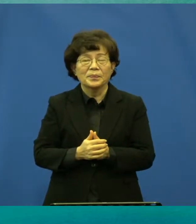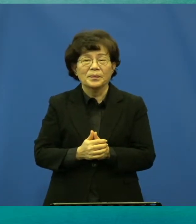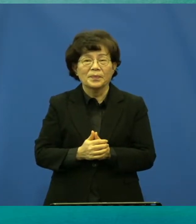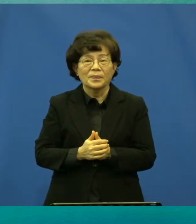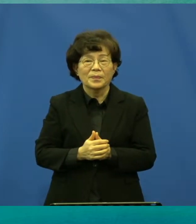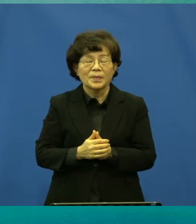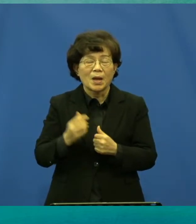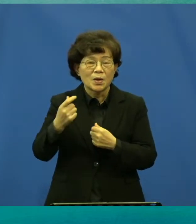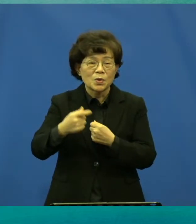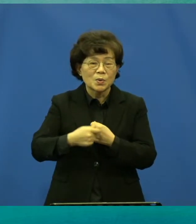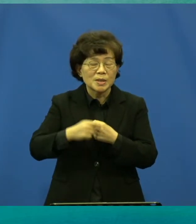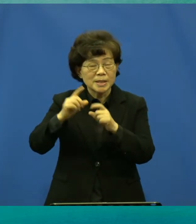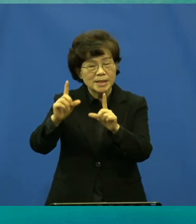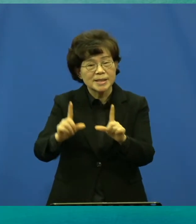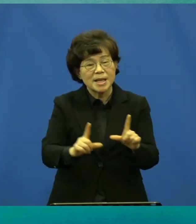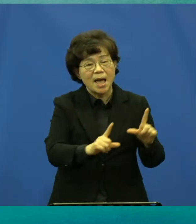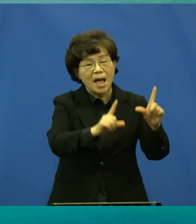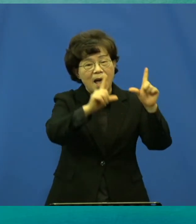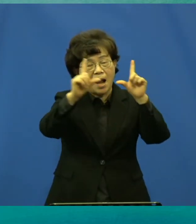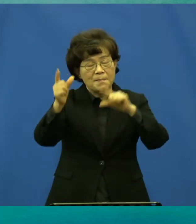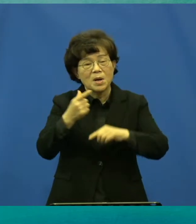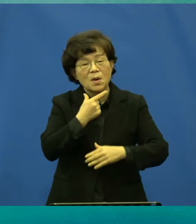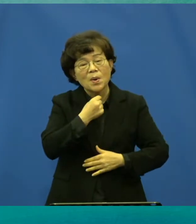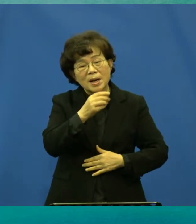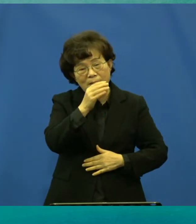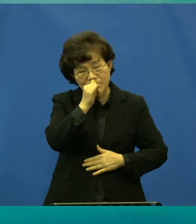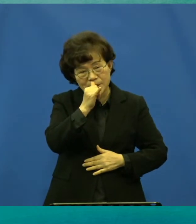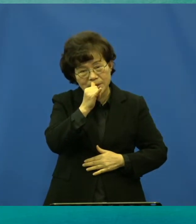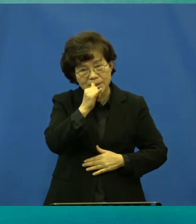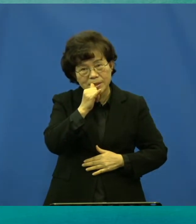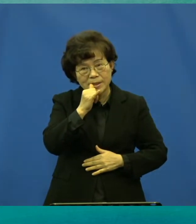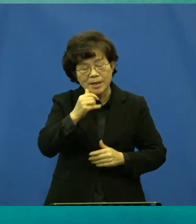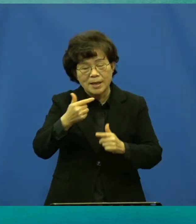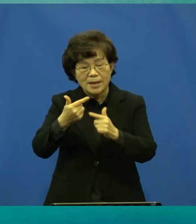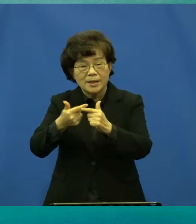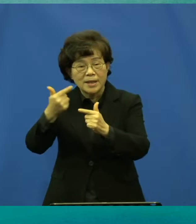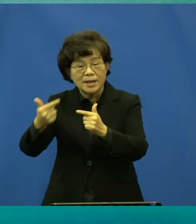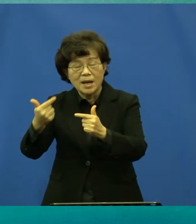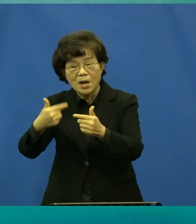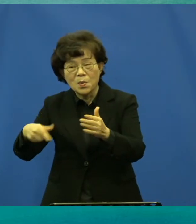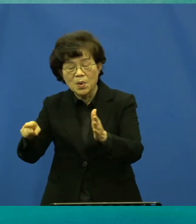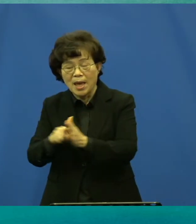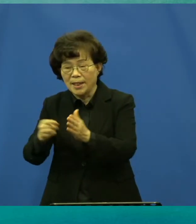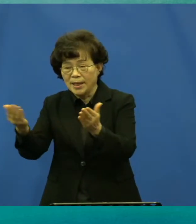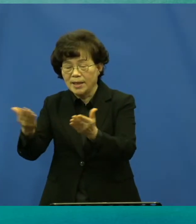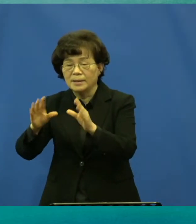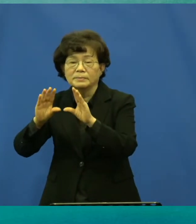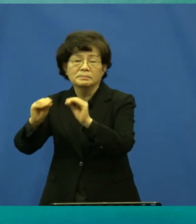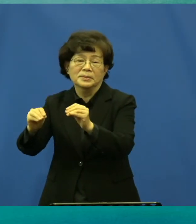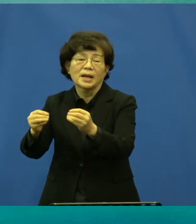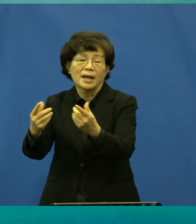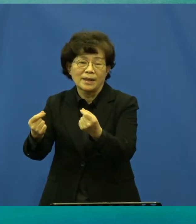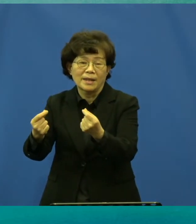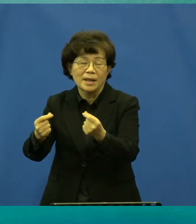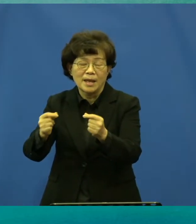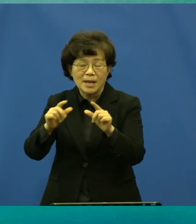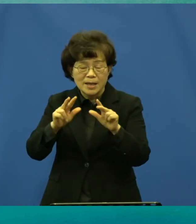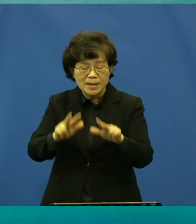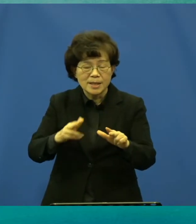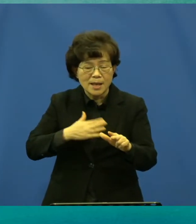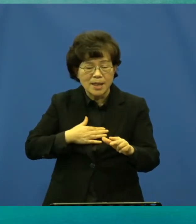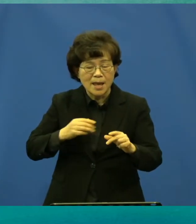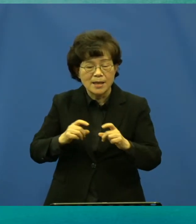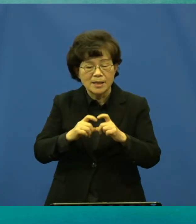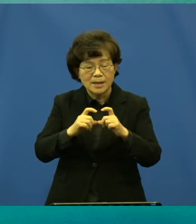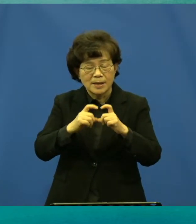육신적인 삶을 추구하는 모습. 더 이상 니느웨를 위한 사역은 없다는 거죠. 이제는 내 삶을 위한 투자를